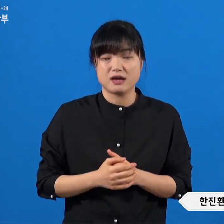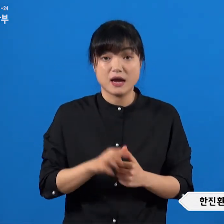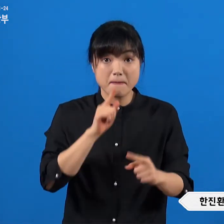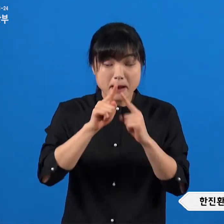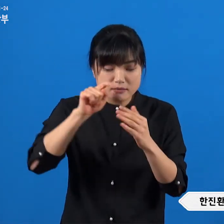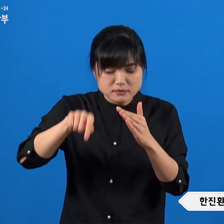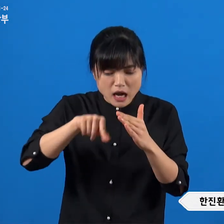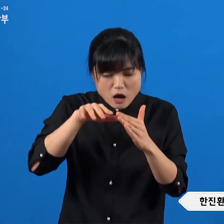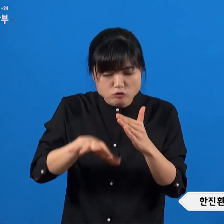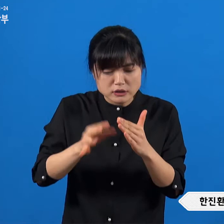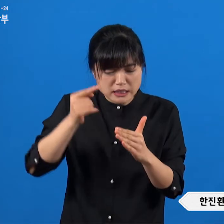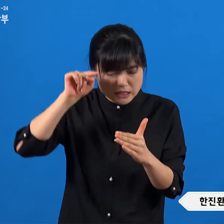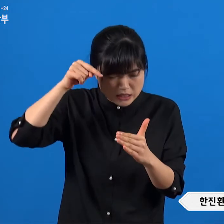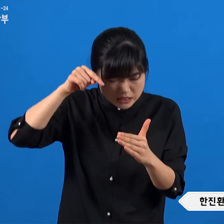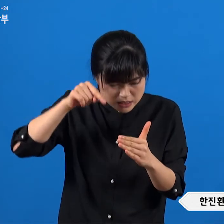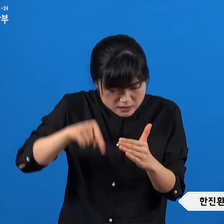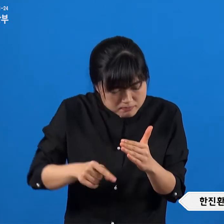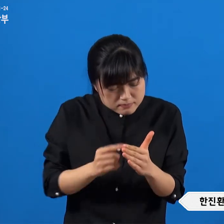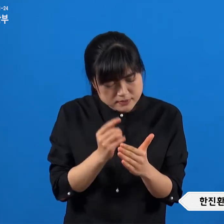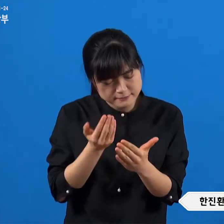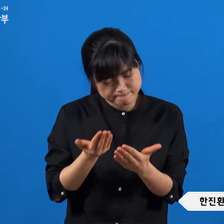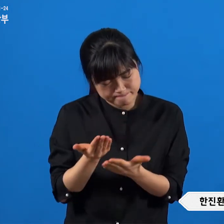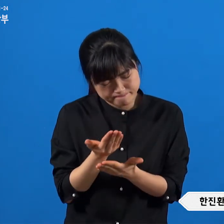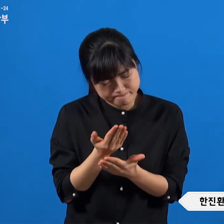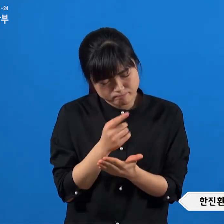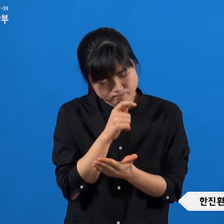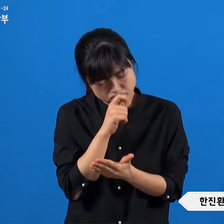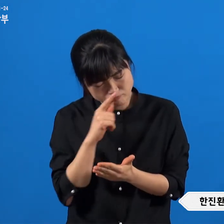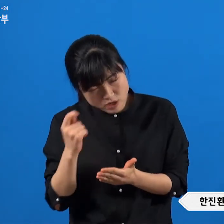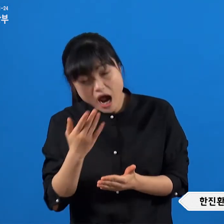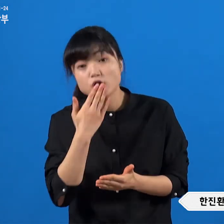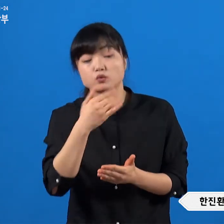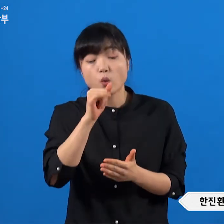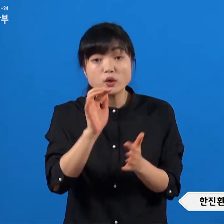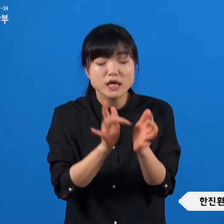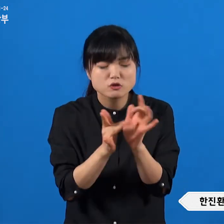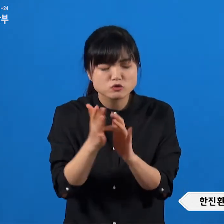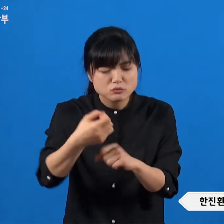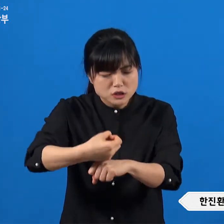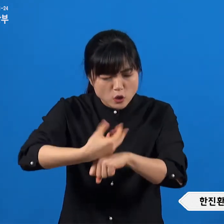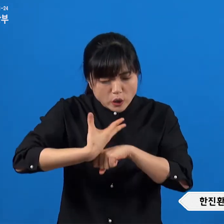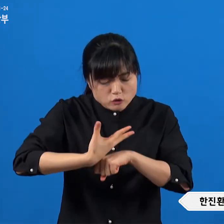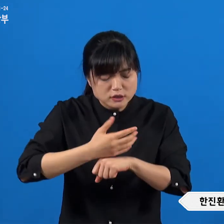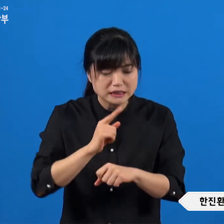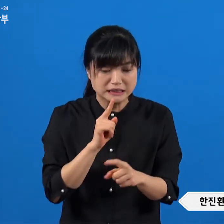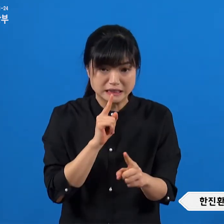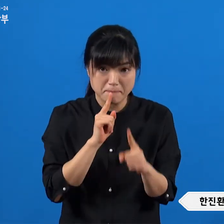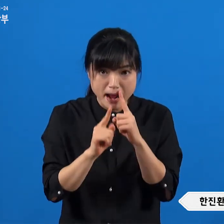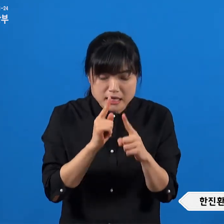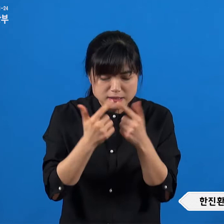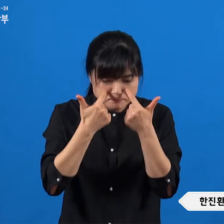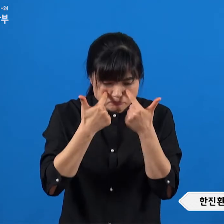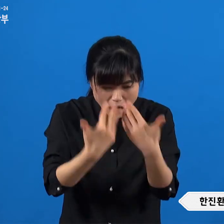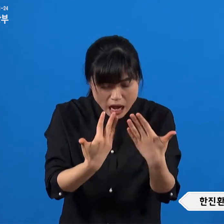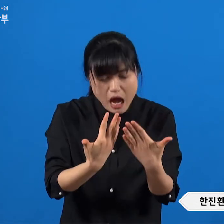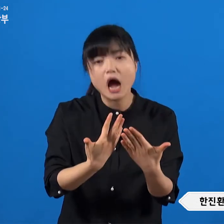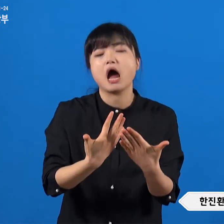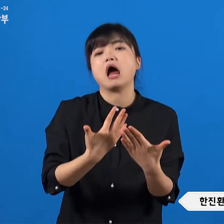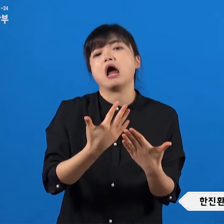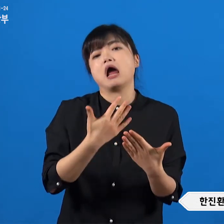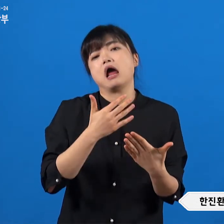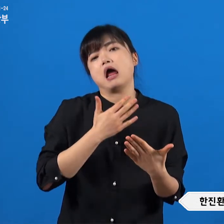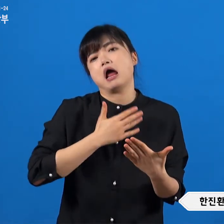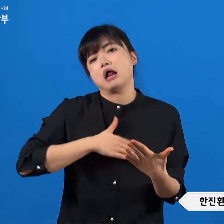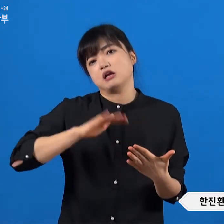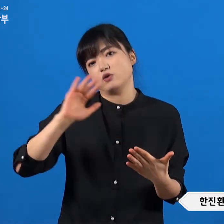속에 더 깊이 들어갈 수 있고, 그리고 예수님이 전해주시고자 하는 메시지가 더 생생하게 가슴에 와